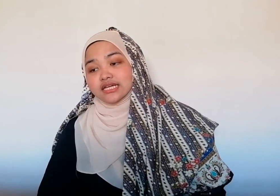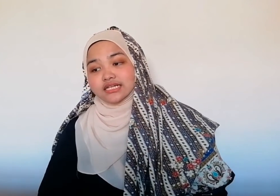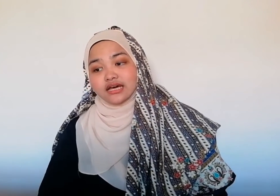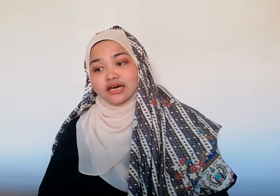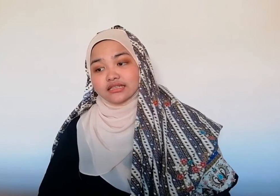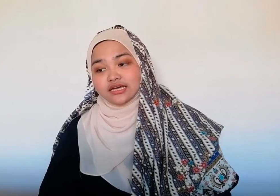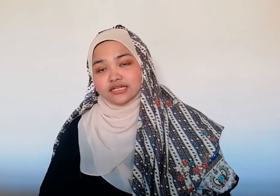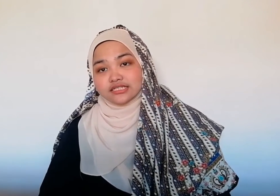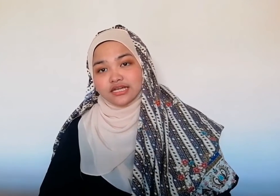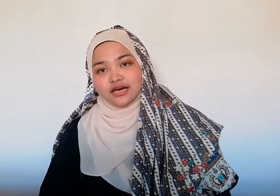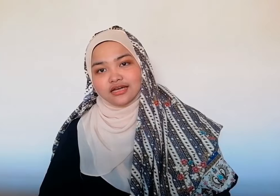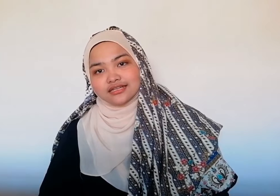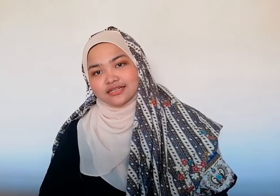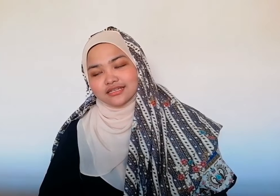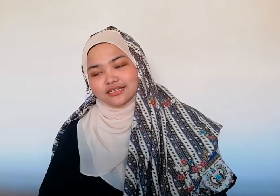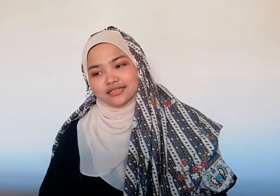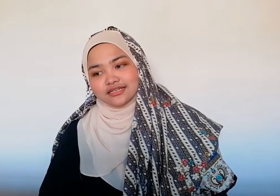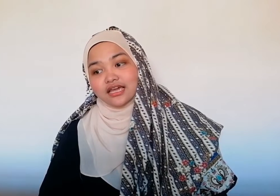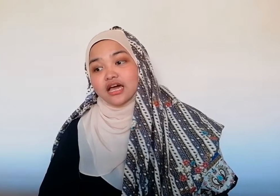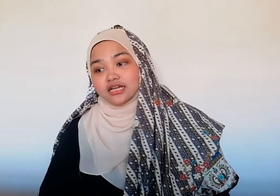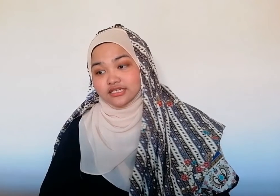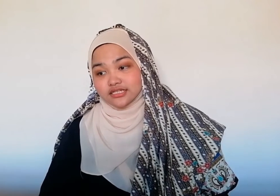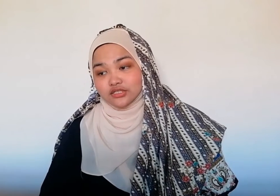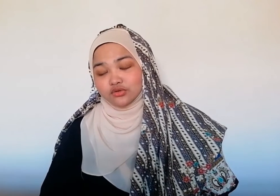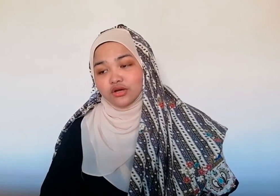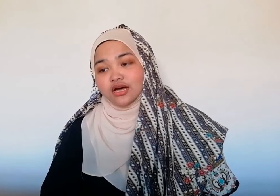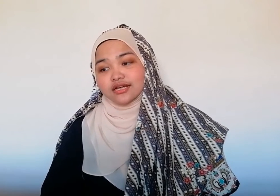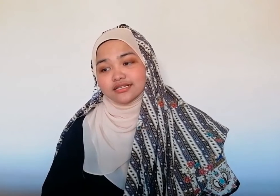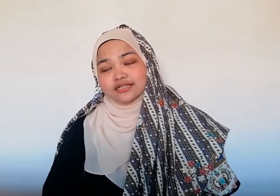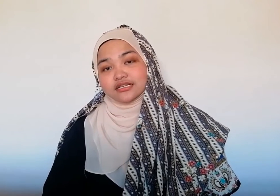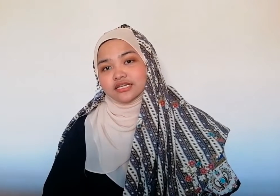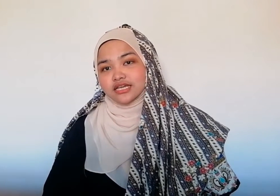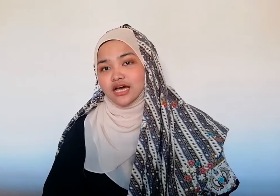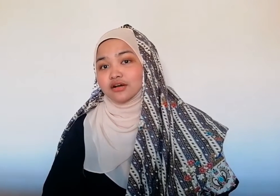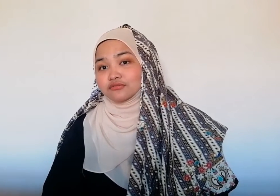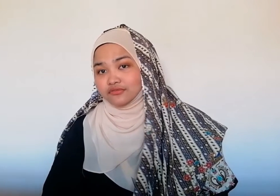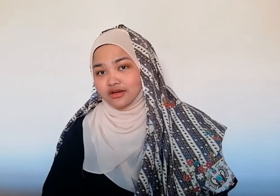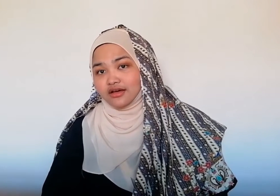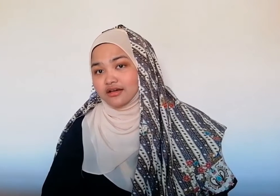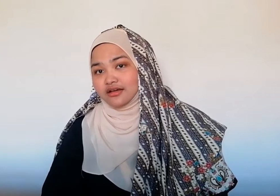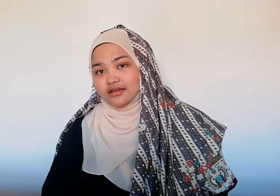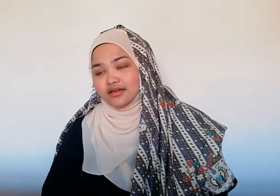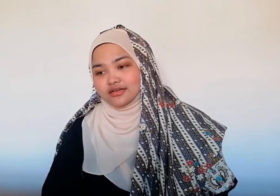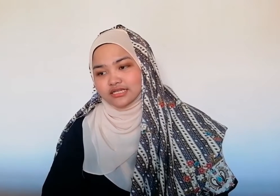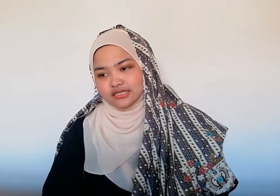gadis datang dari keluarga yang